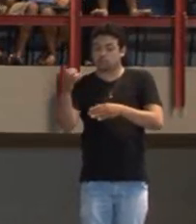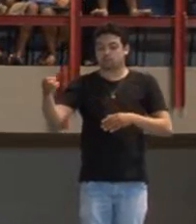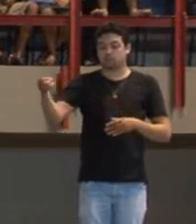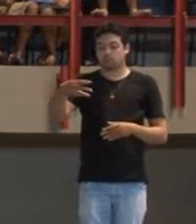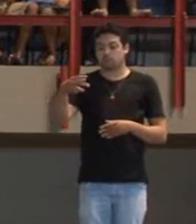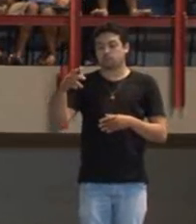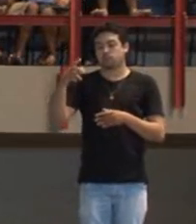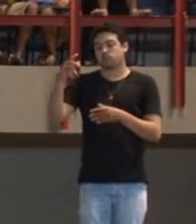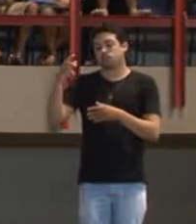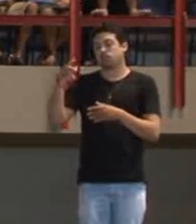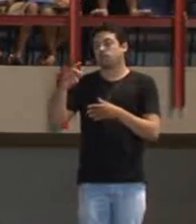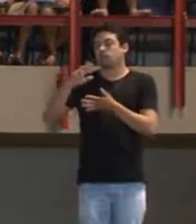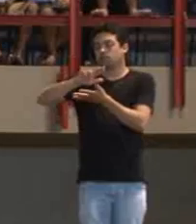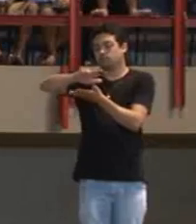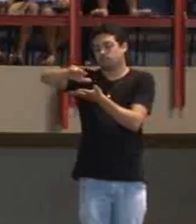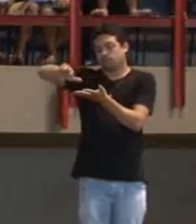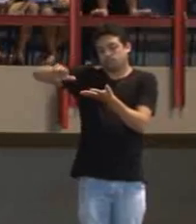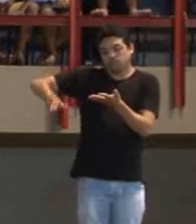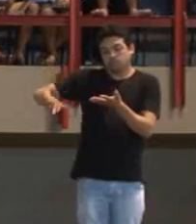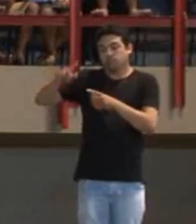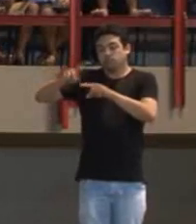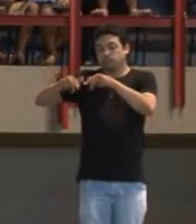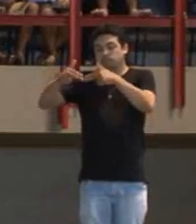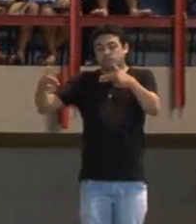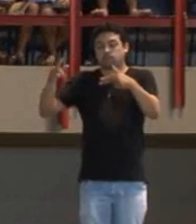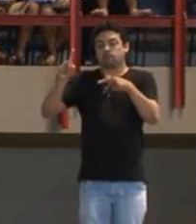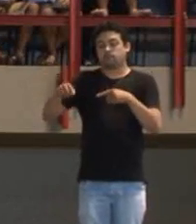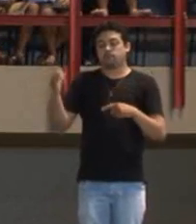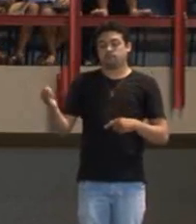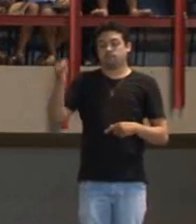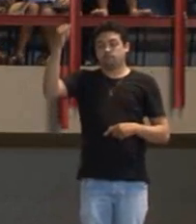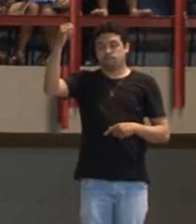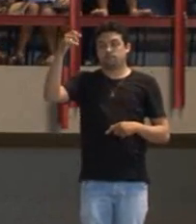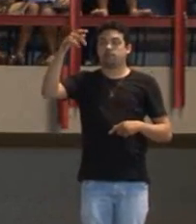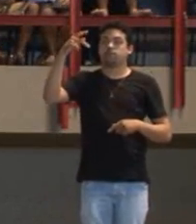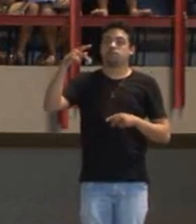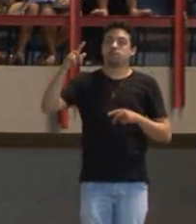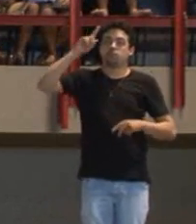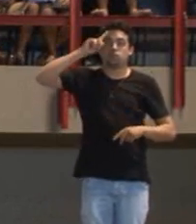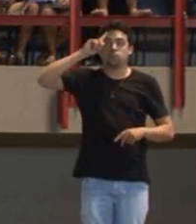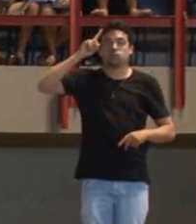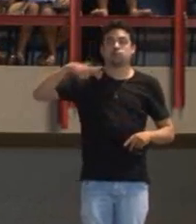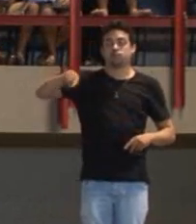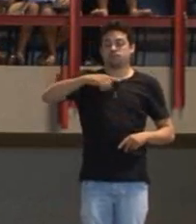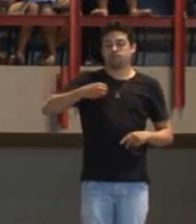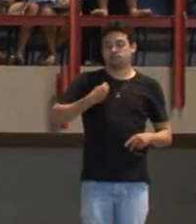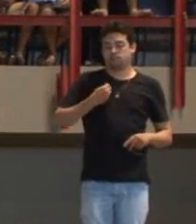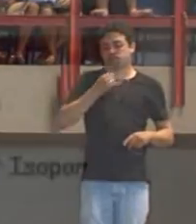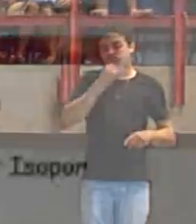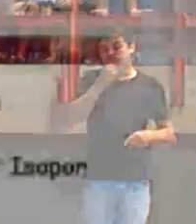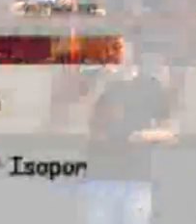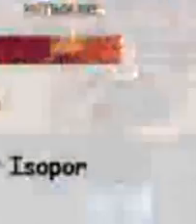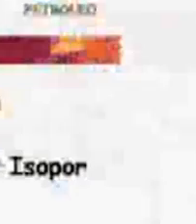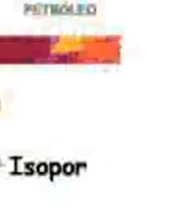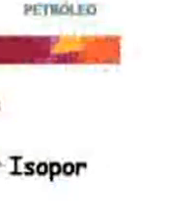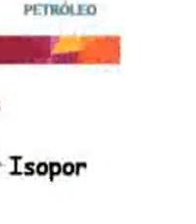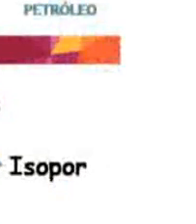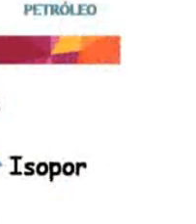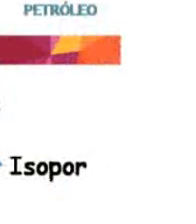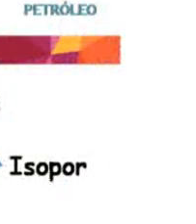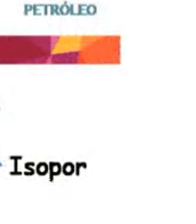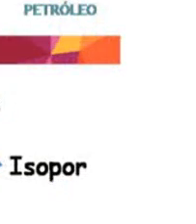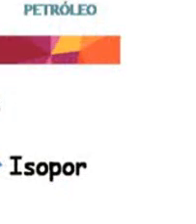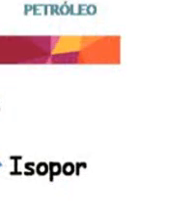e aí vão ser obtidos uma série de produtos importantíssimos no nosso dia a dia. Por exemplo,